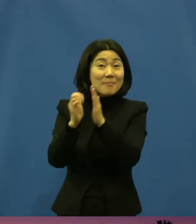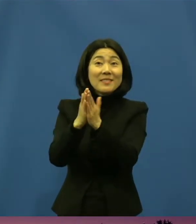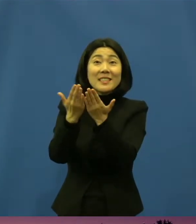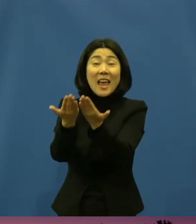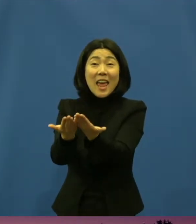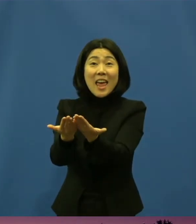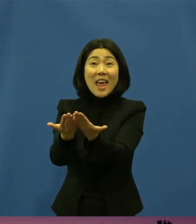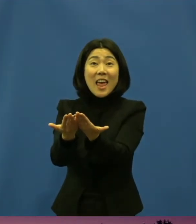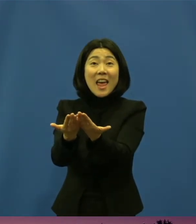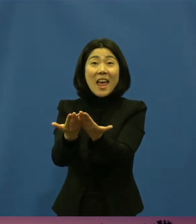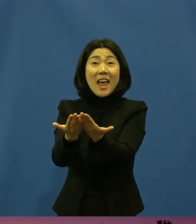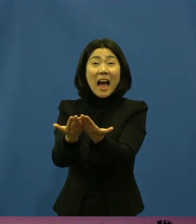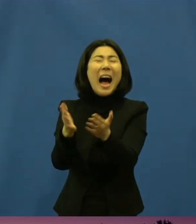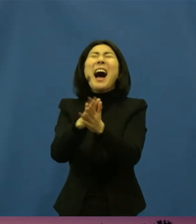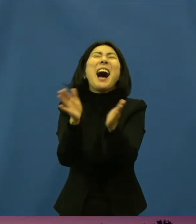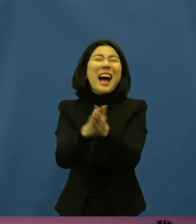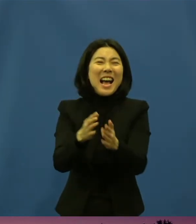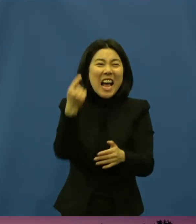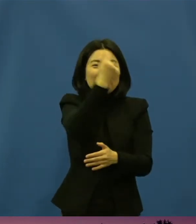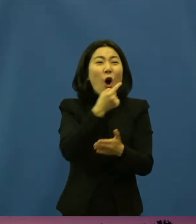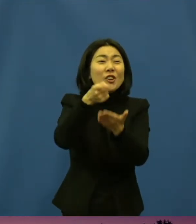너무 아니면 해야지.